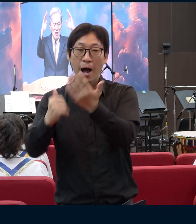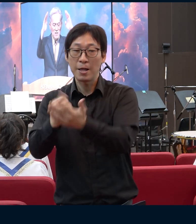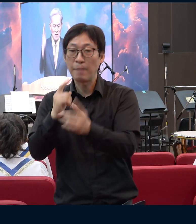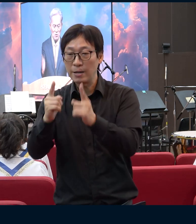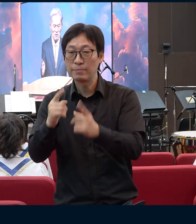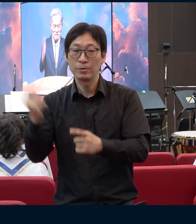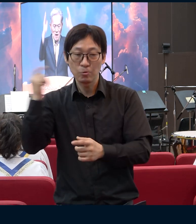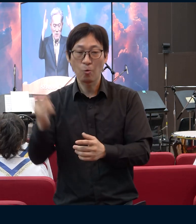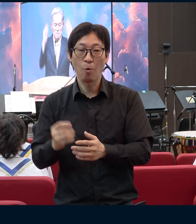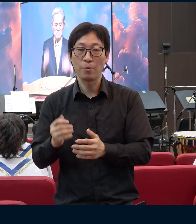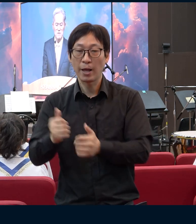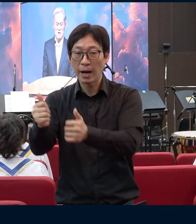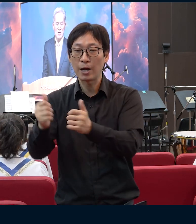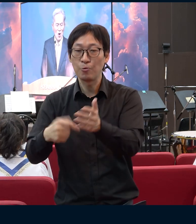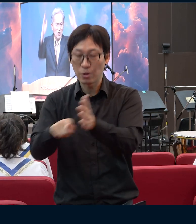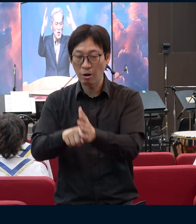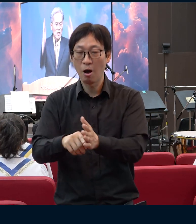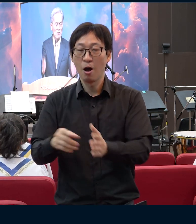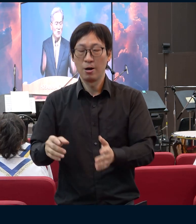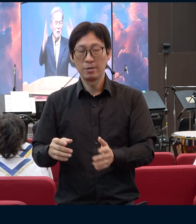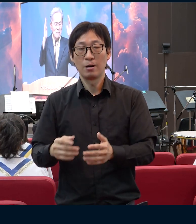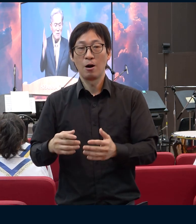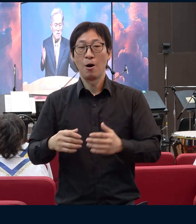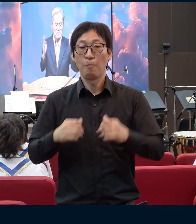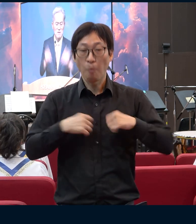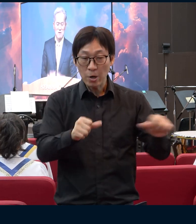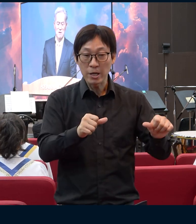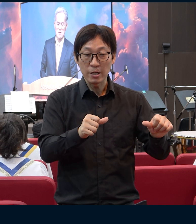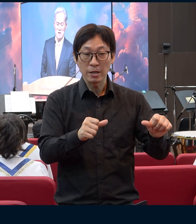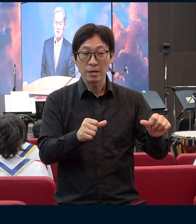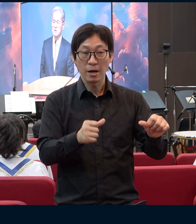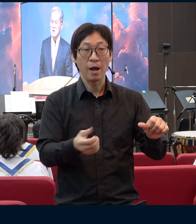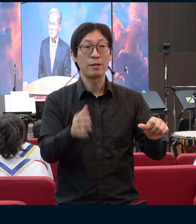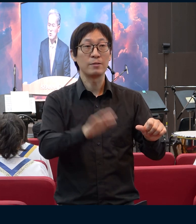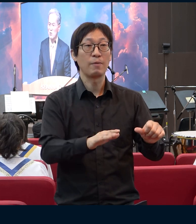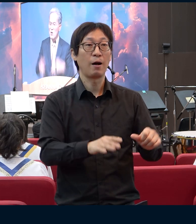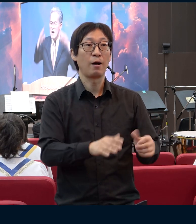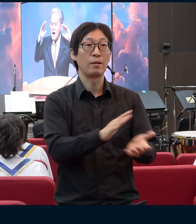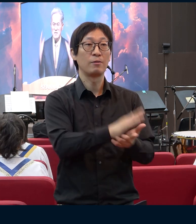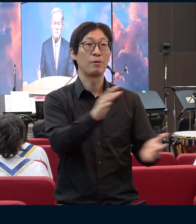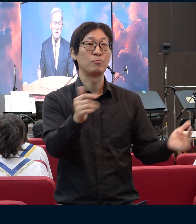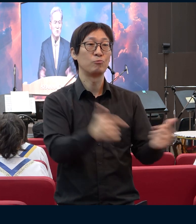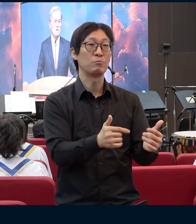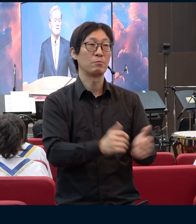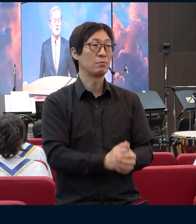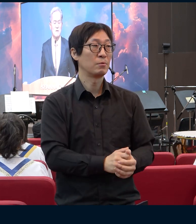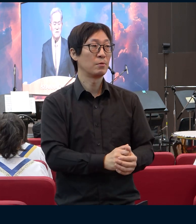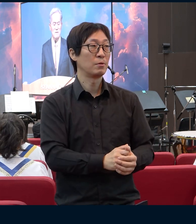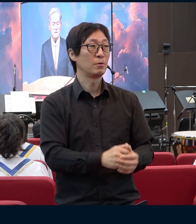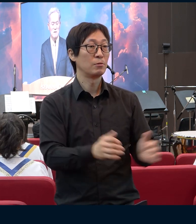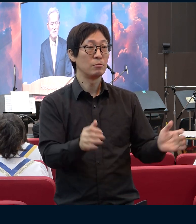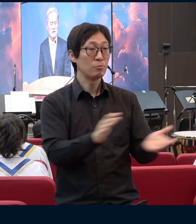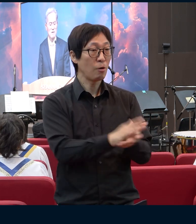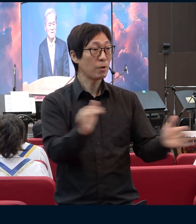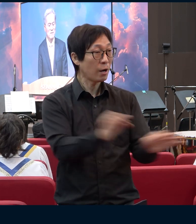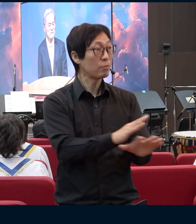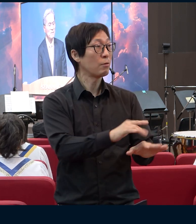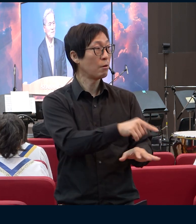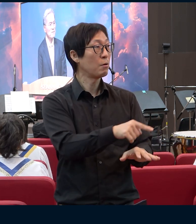생명 에너지가 사라졌다고 한다면, 열정이 사라졌다고 한다면, 예, 이건 잘못되어도 한참 잘못된 거예요.